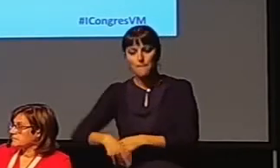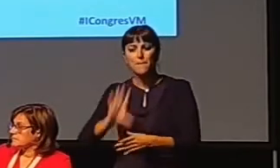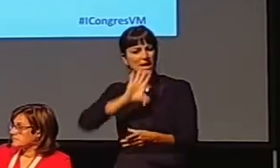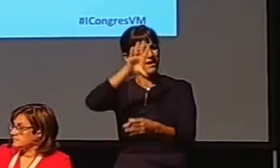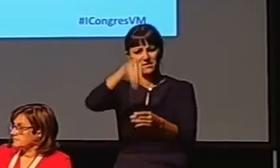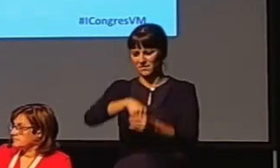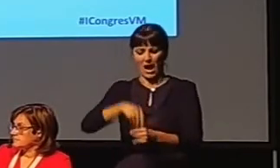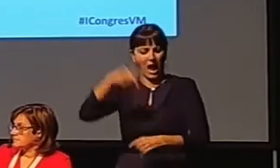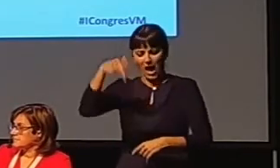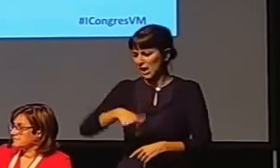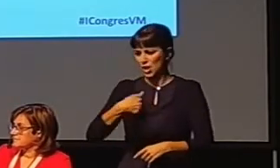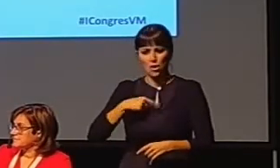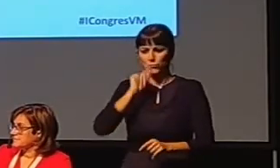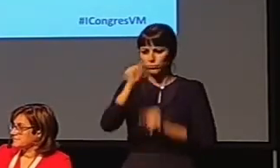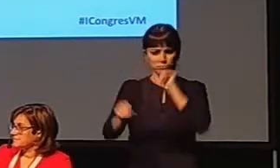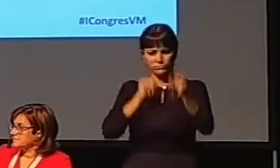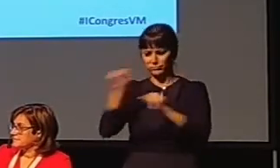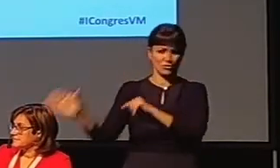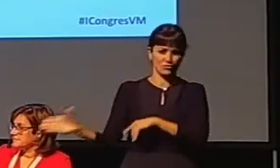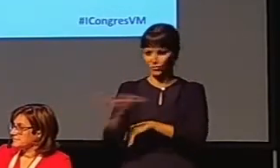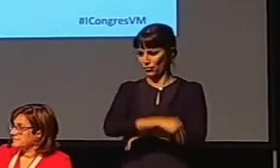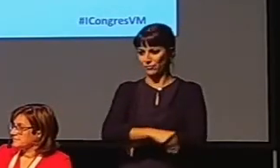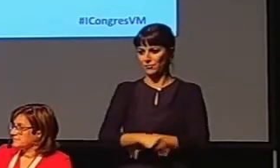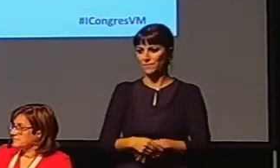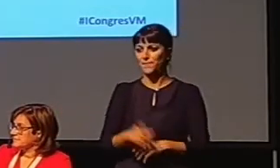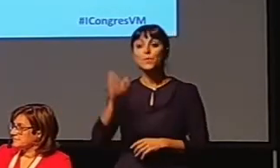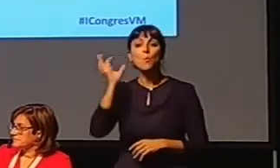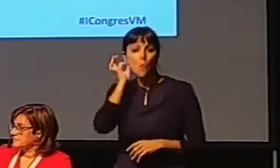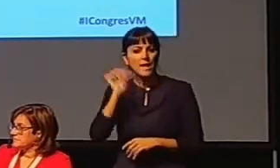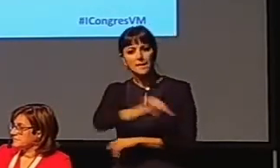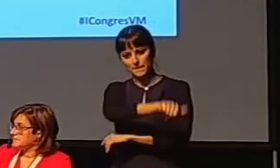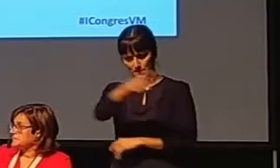tot el món. Les mujeres en primer lloc.